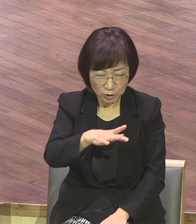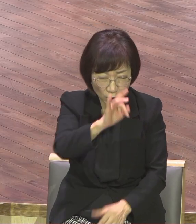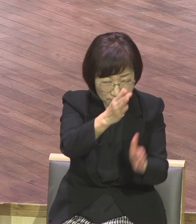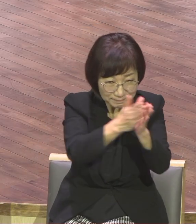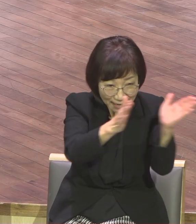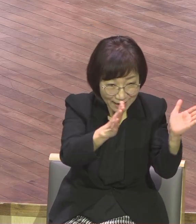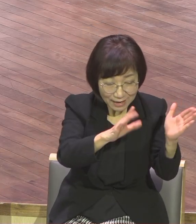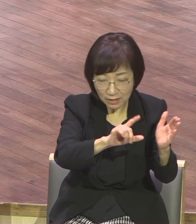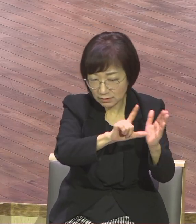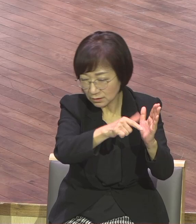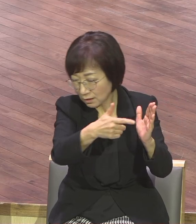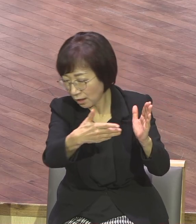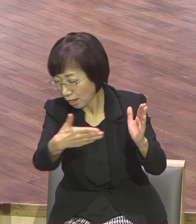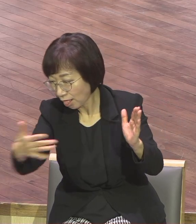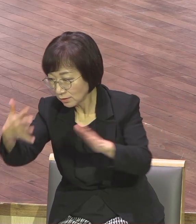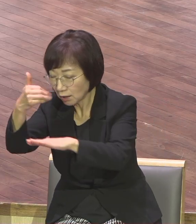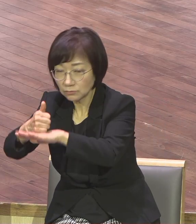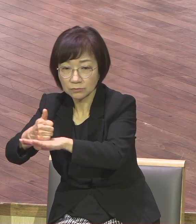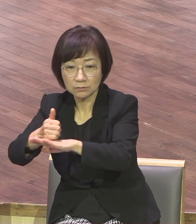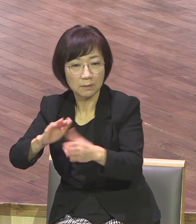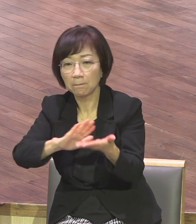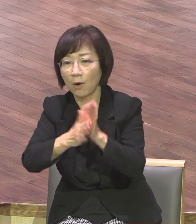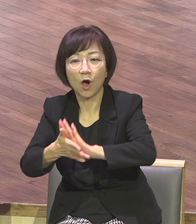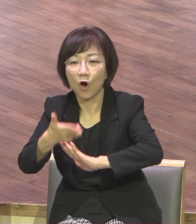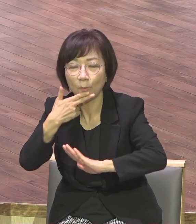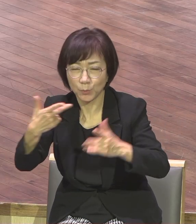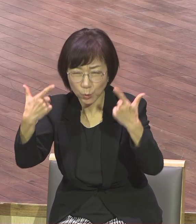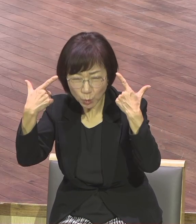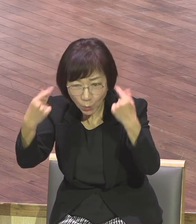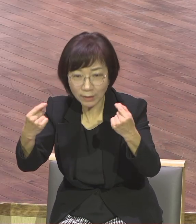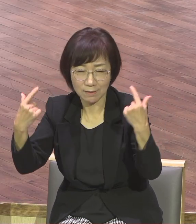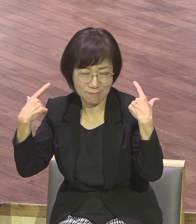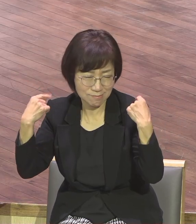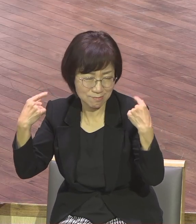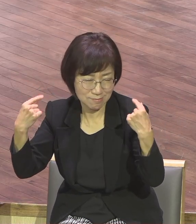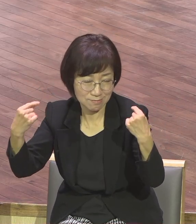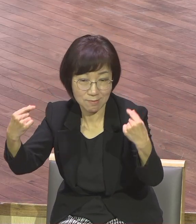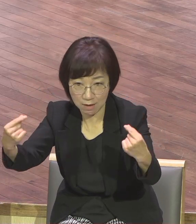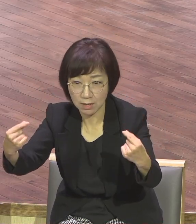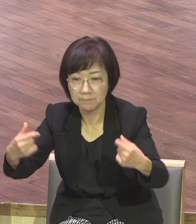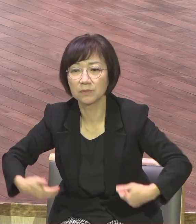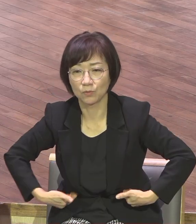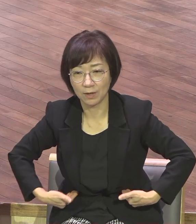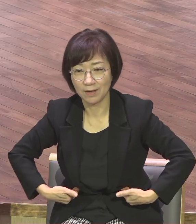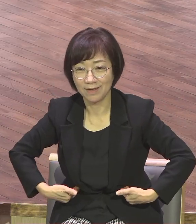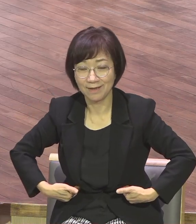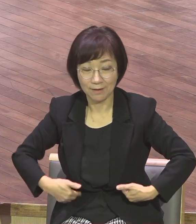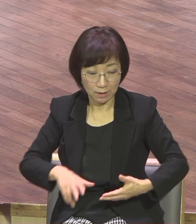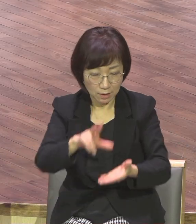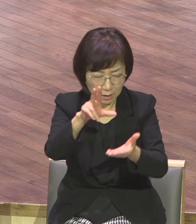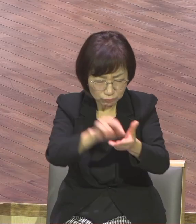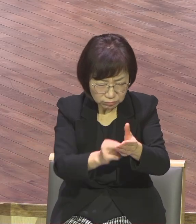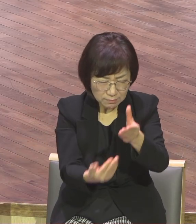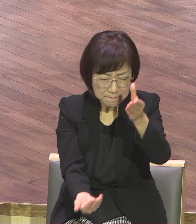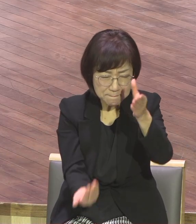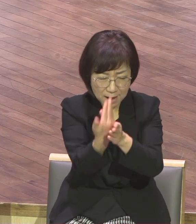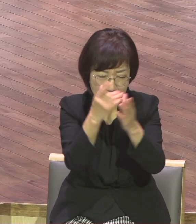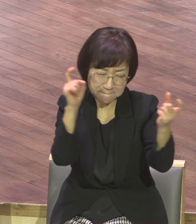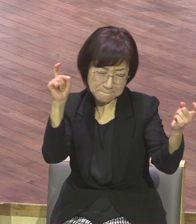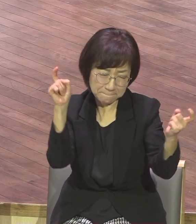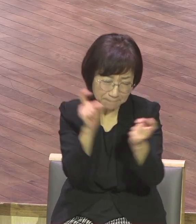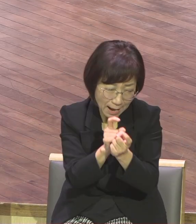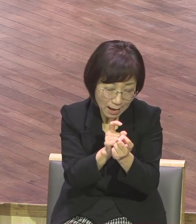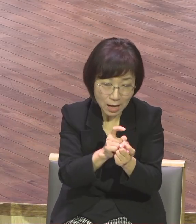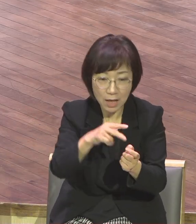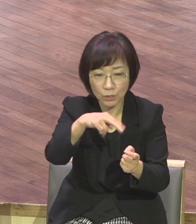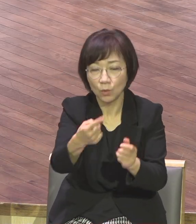겁니다. 처음과 나중에 변함이 없어. 사람이 어떤 환경 속이나 문제가 닥쳐와도 결코